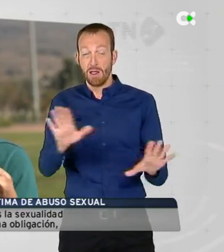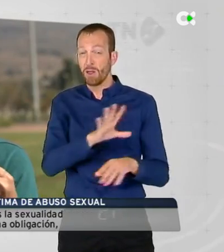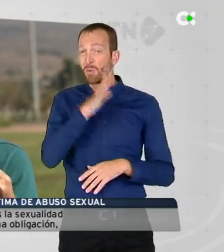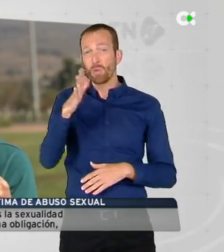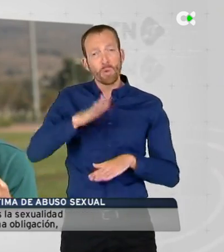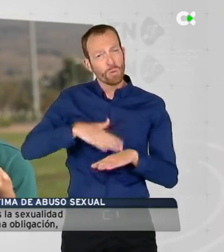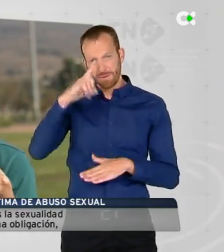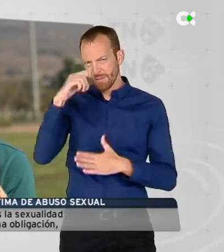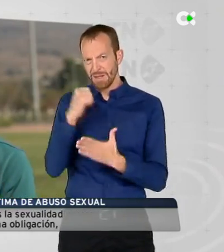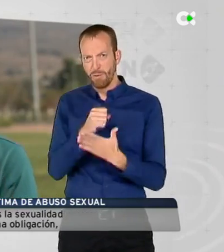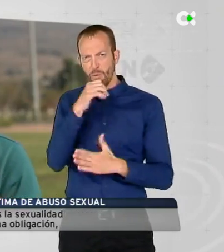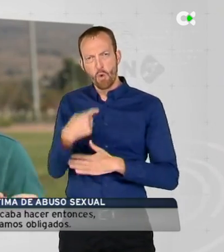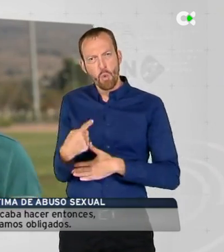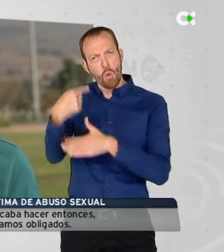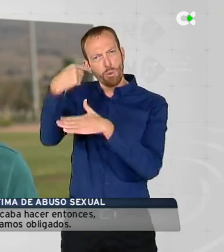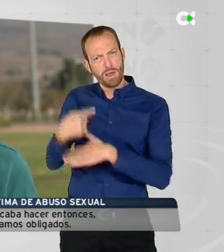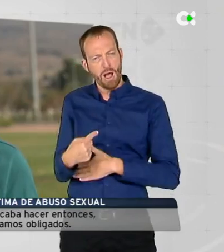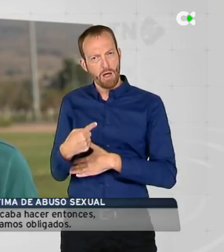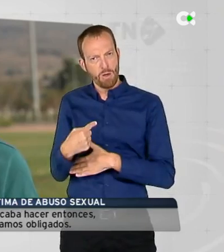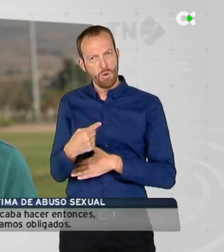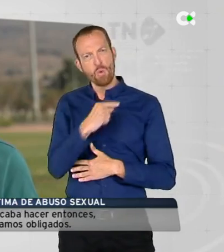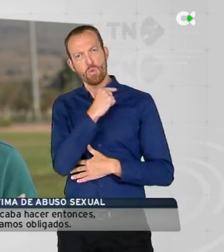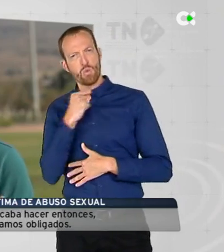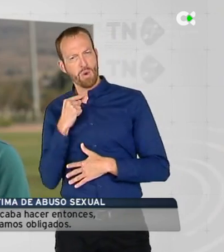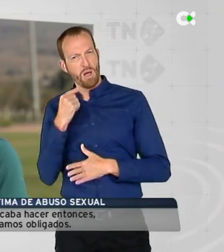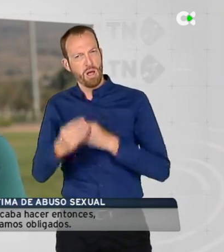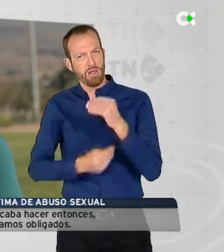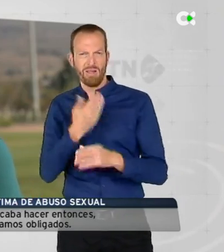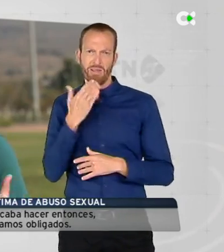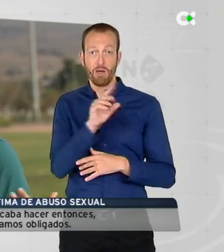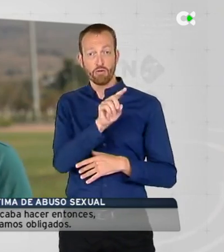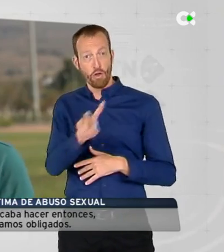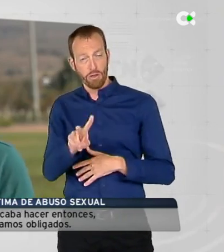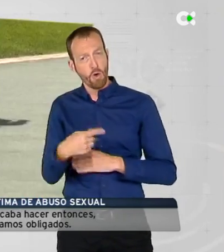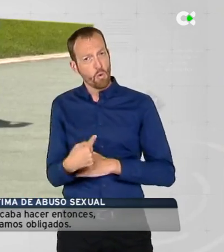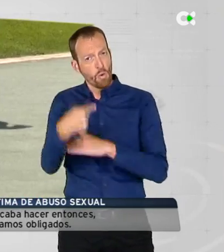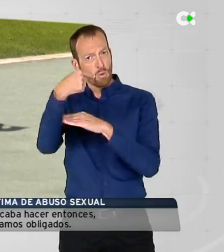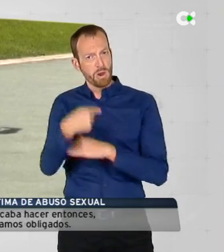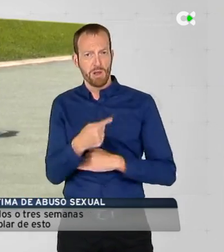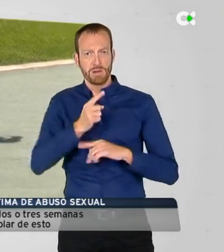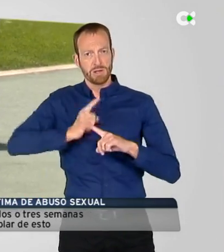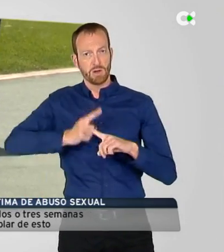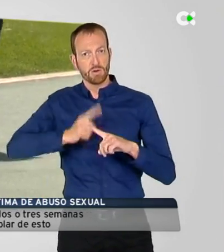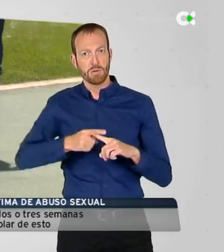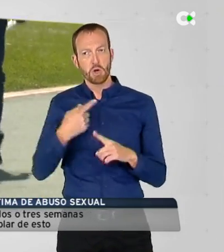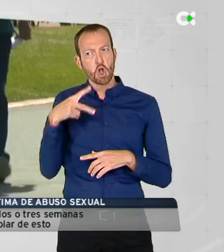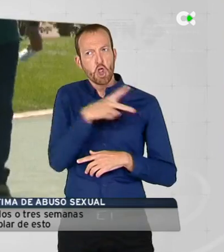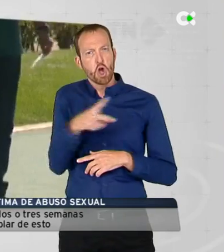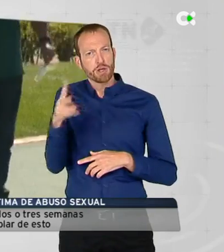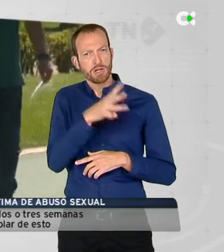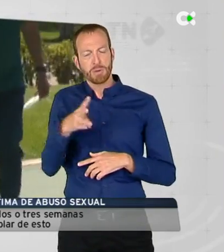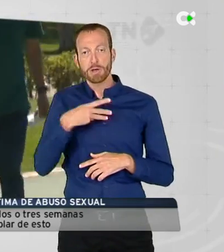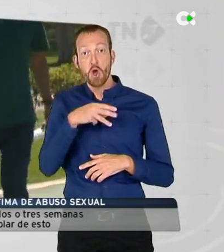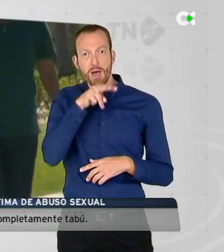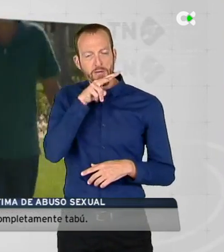nosotros la sexualidad era como una obligación que es lo que nos tocaba hacer entonces con 12 años. Éramos obligados, pero hasta hace dos o tres semanas, para